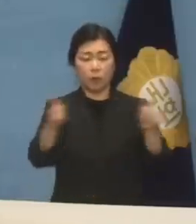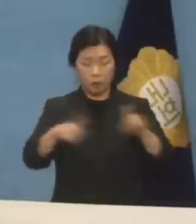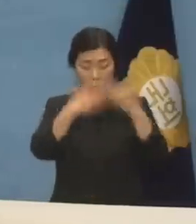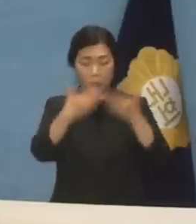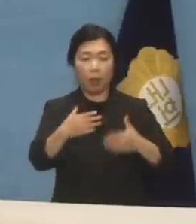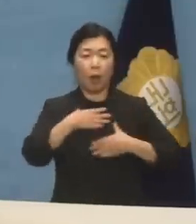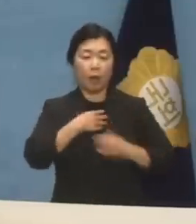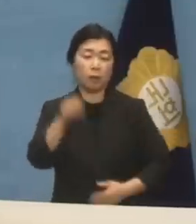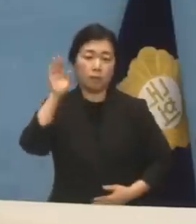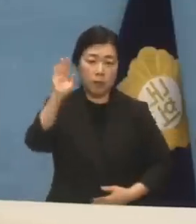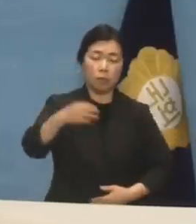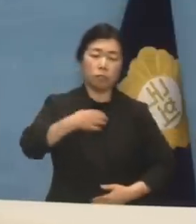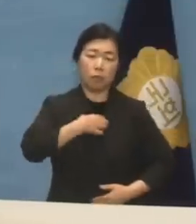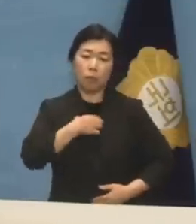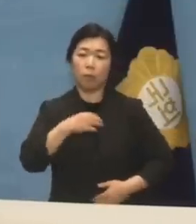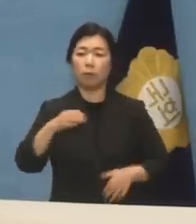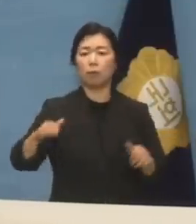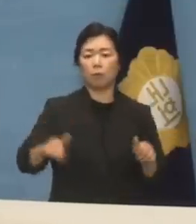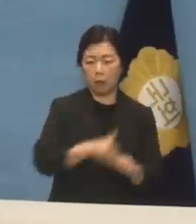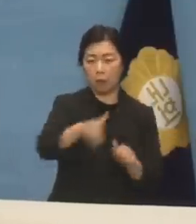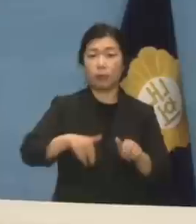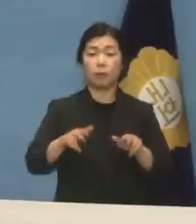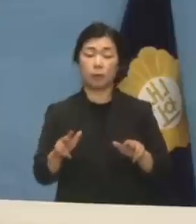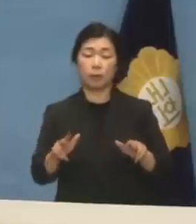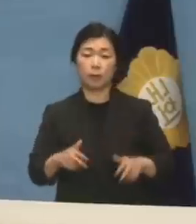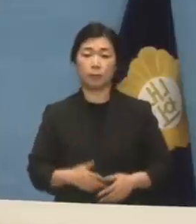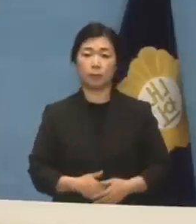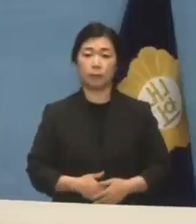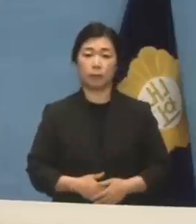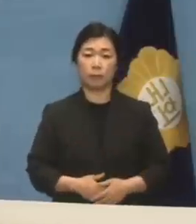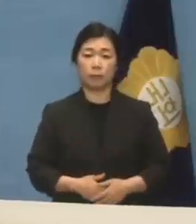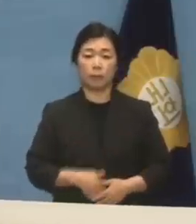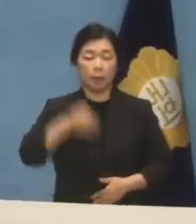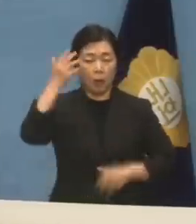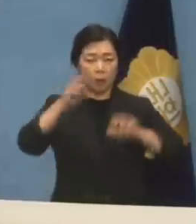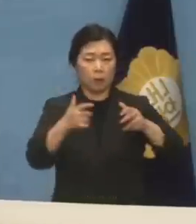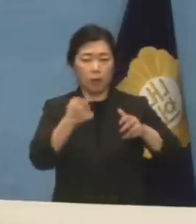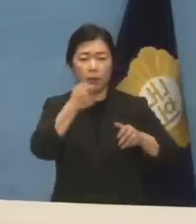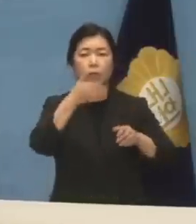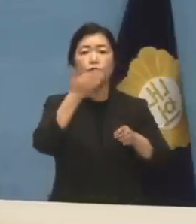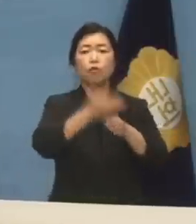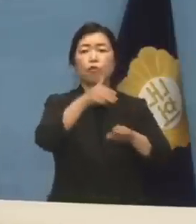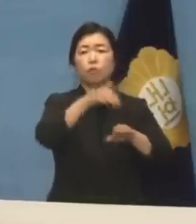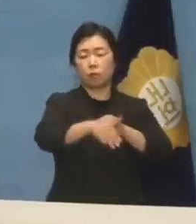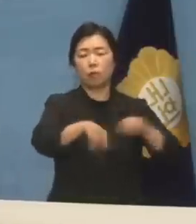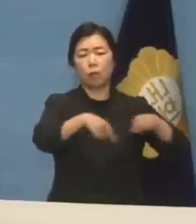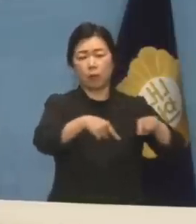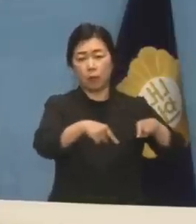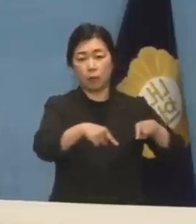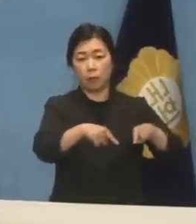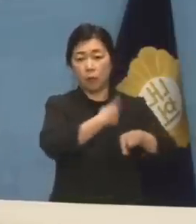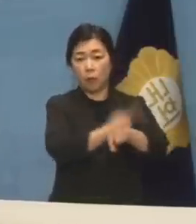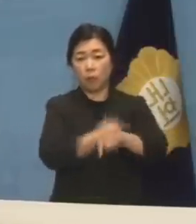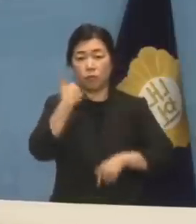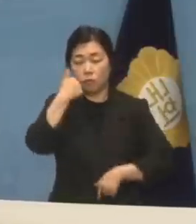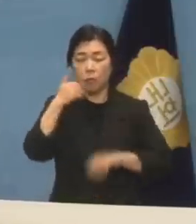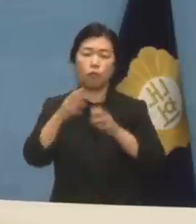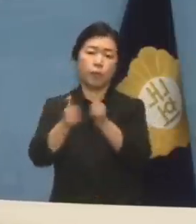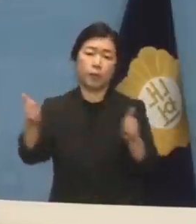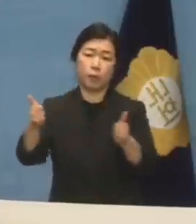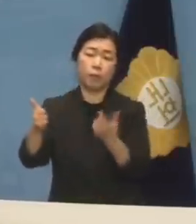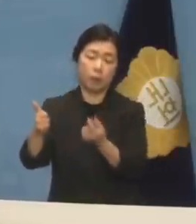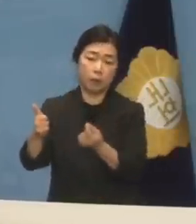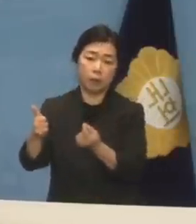모두의 안전과 미래가 위태로운 지경에 처해 있습니다. 이 나라는 민주공화국입니다. 주권은 국민에게 있습니다.